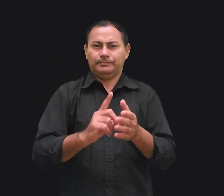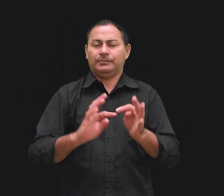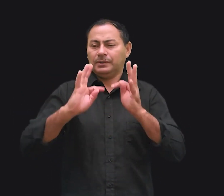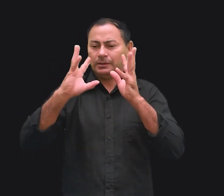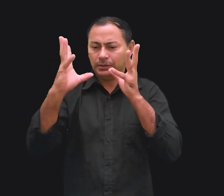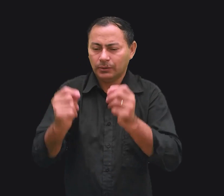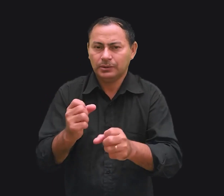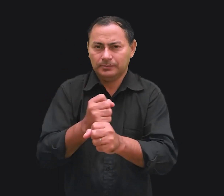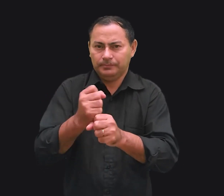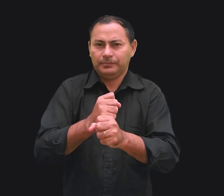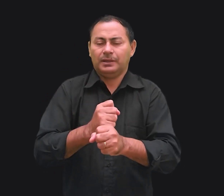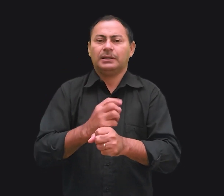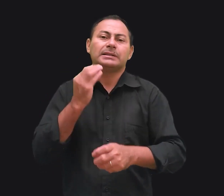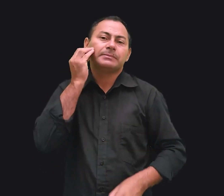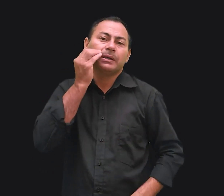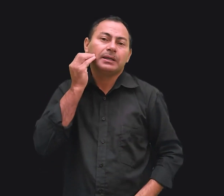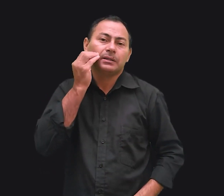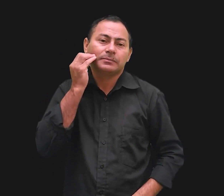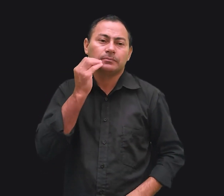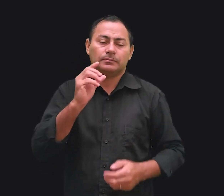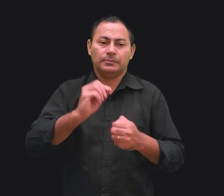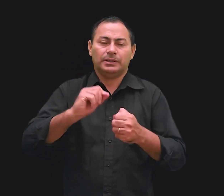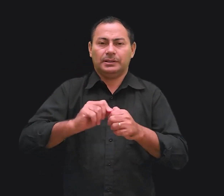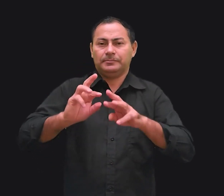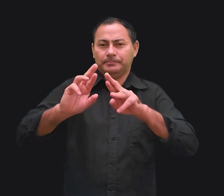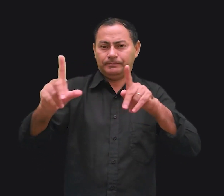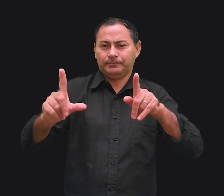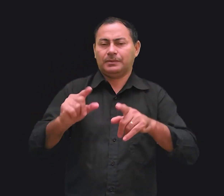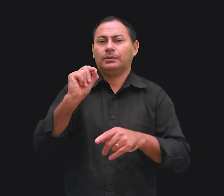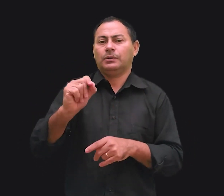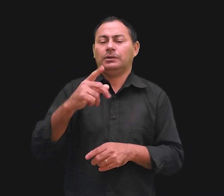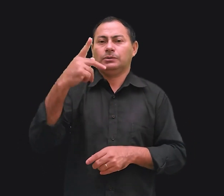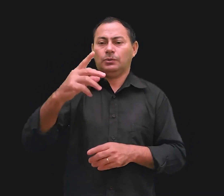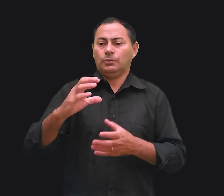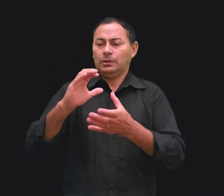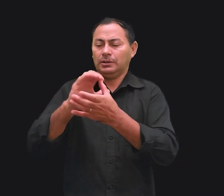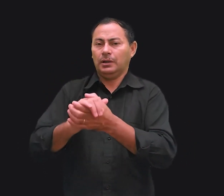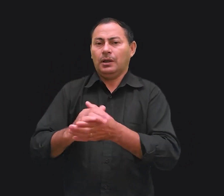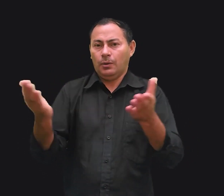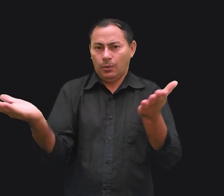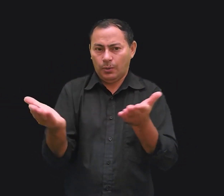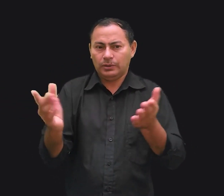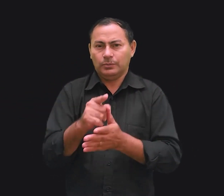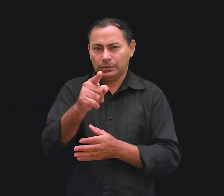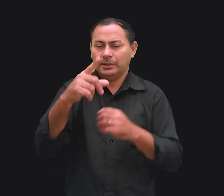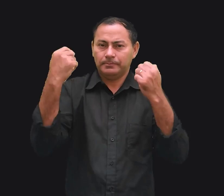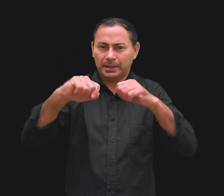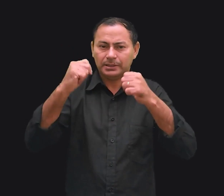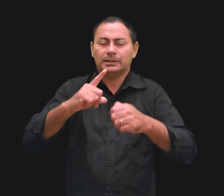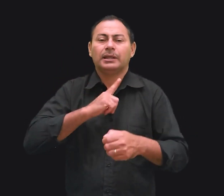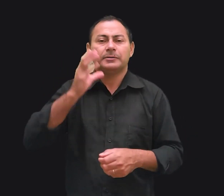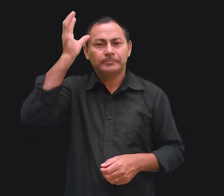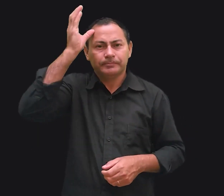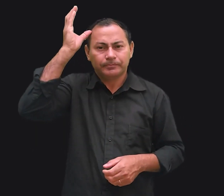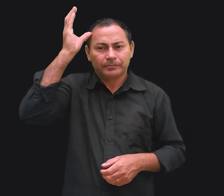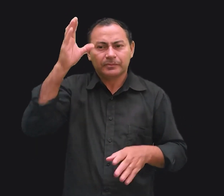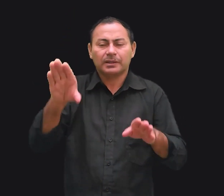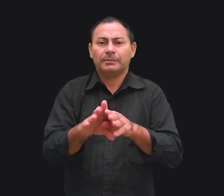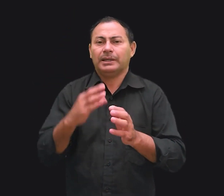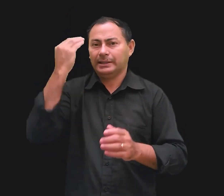anteriores. Todos esses anos de experiência fizeram diferença no que seu cônjuge é hoje e você precisa ter consciência disso